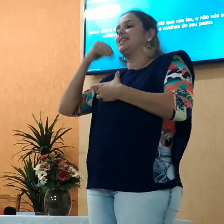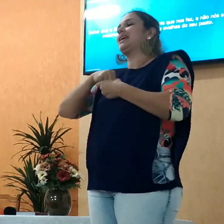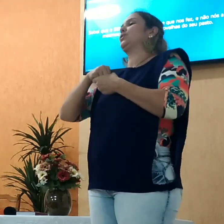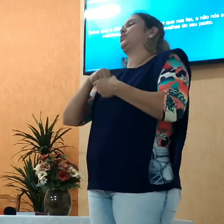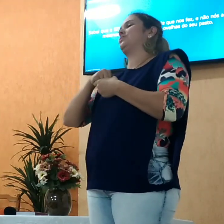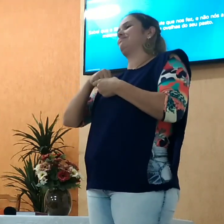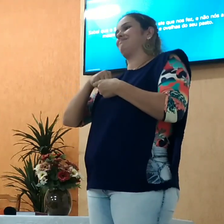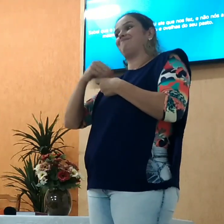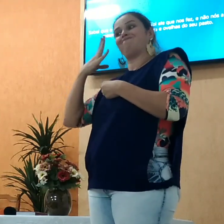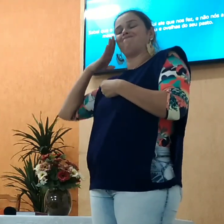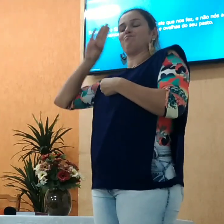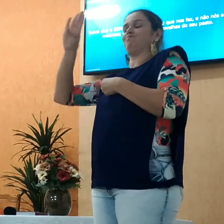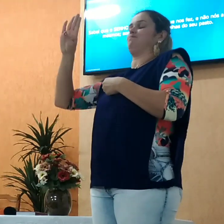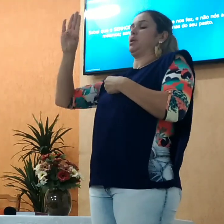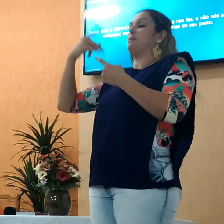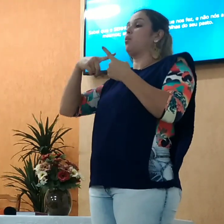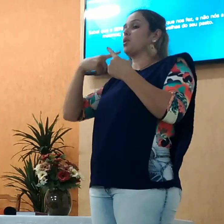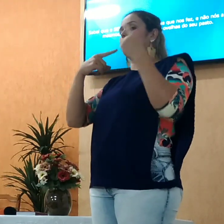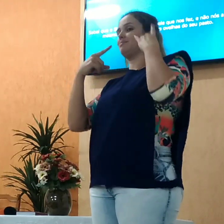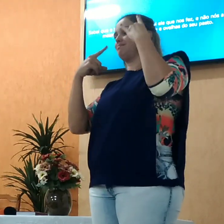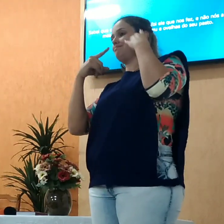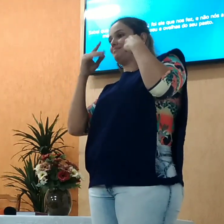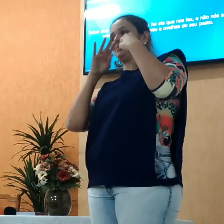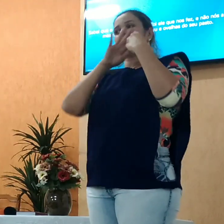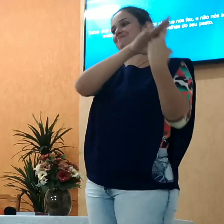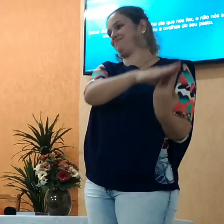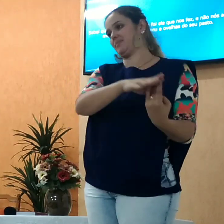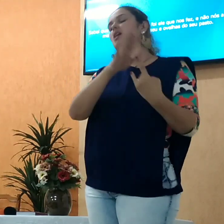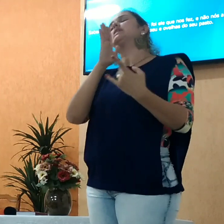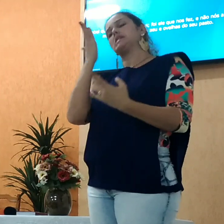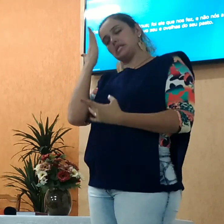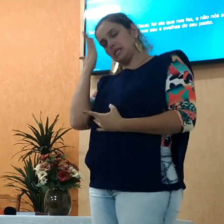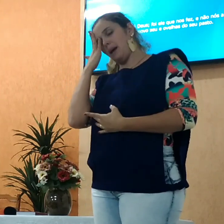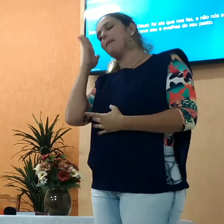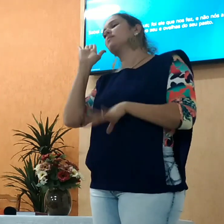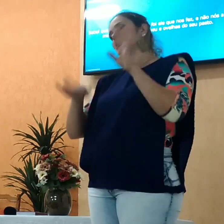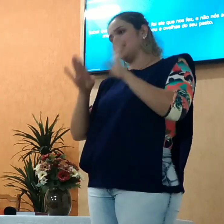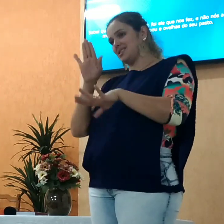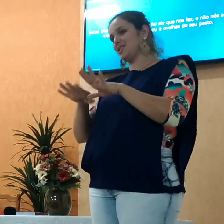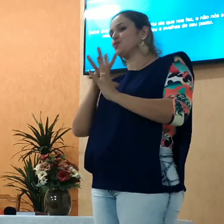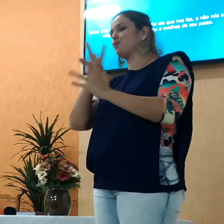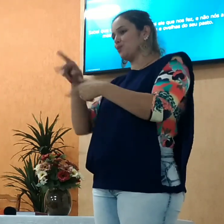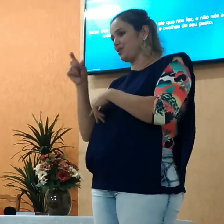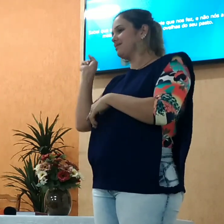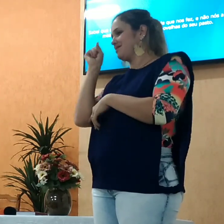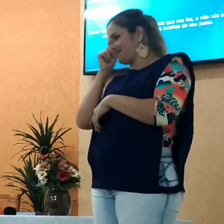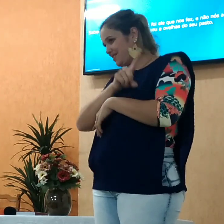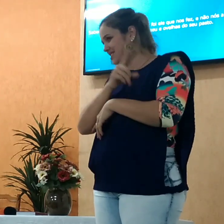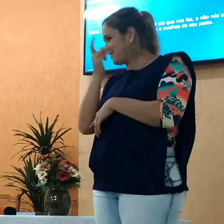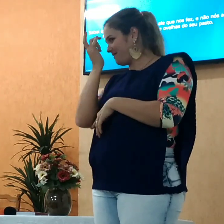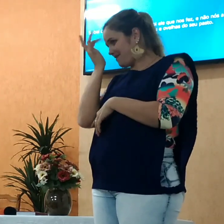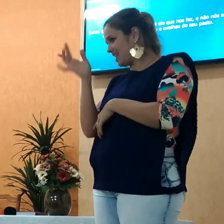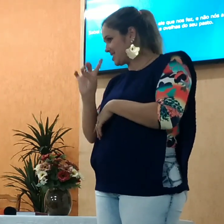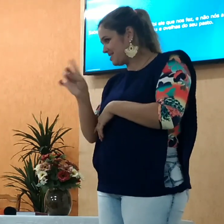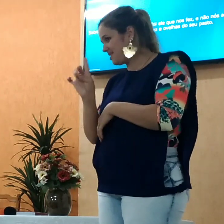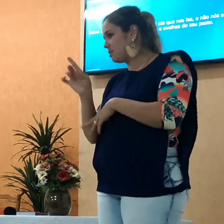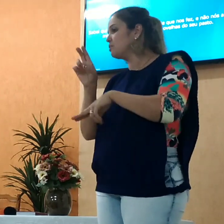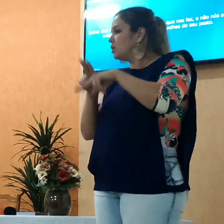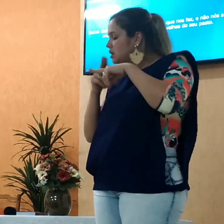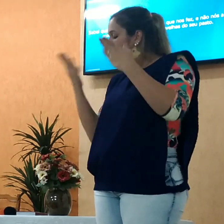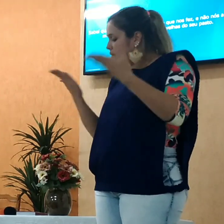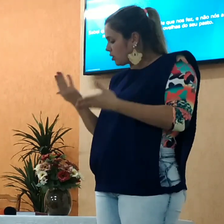Deus, criado por Ele, comprado por Ele e sendo por Ele sustentado. É por isso que nós estamos aqui,